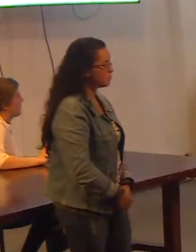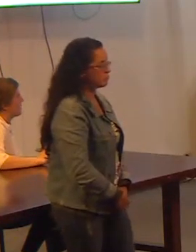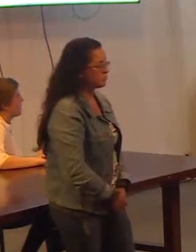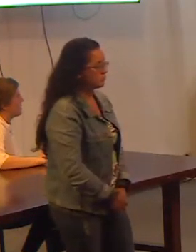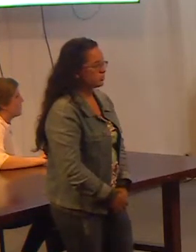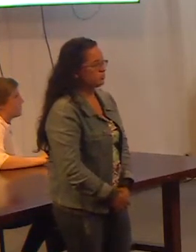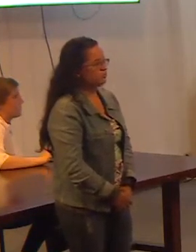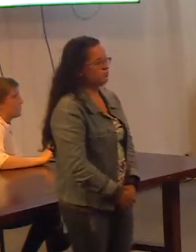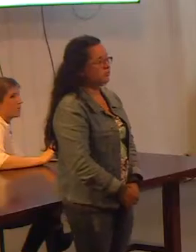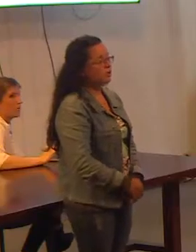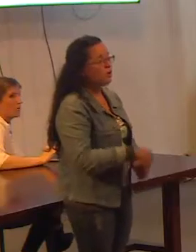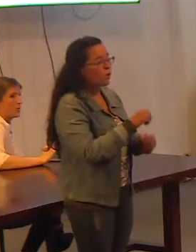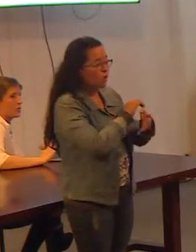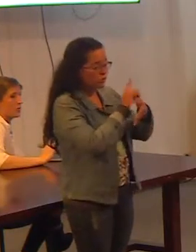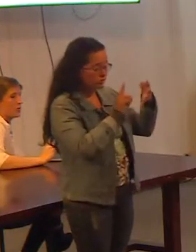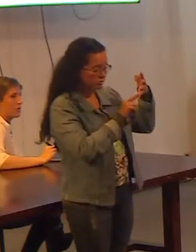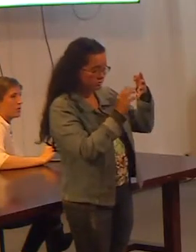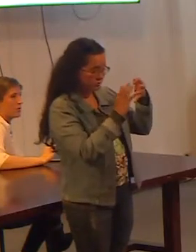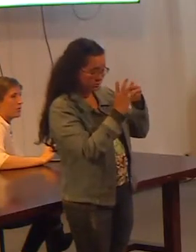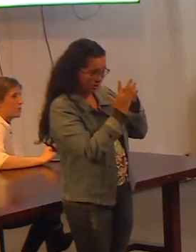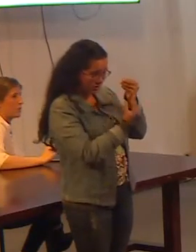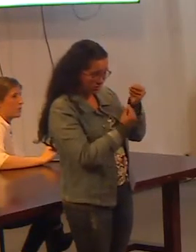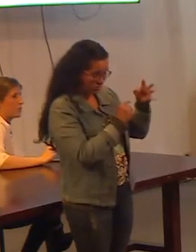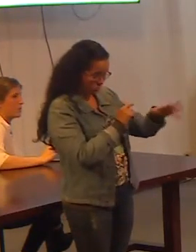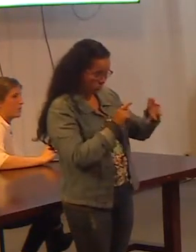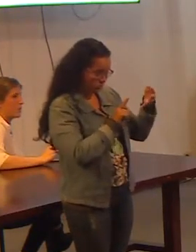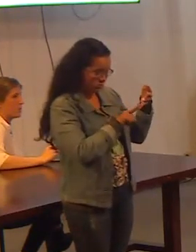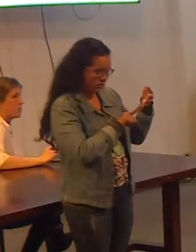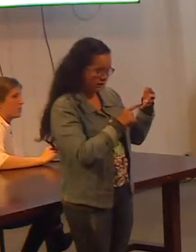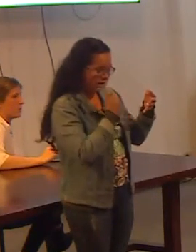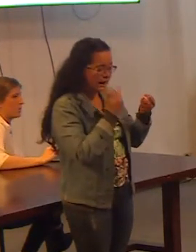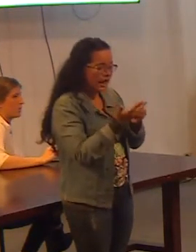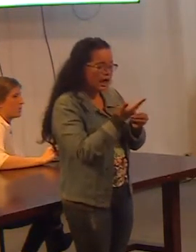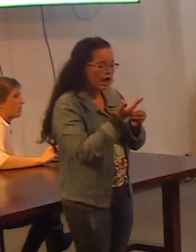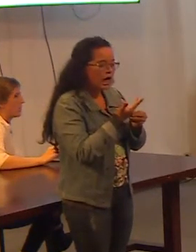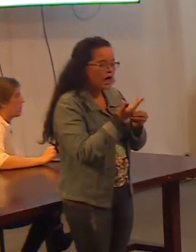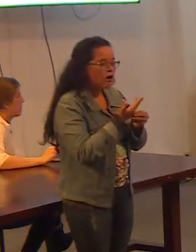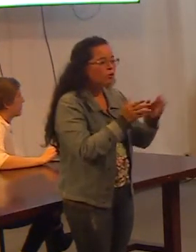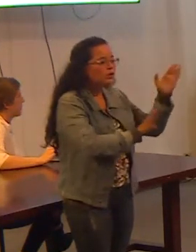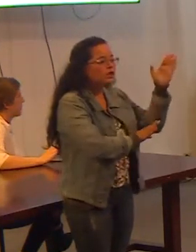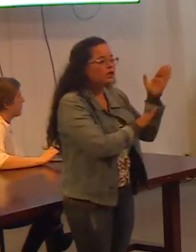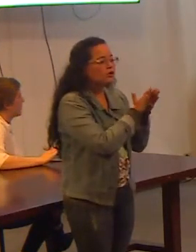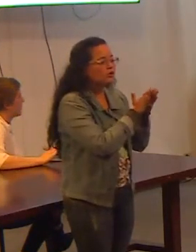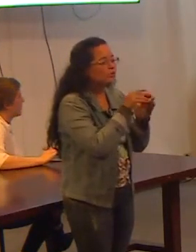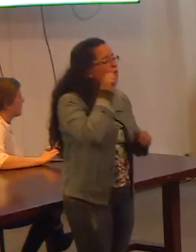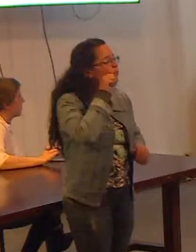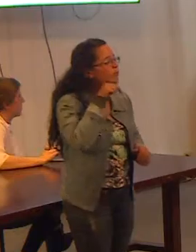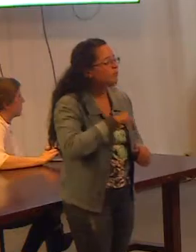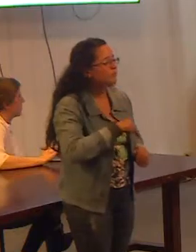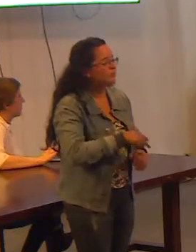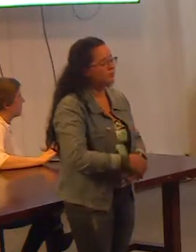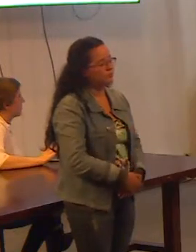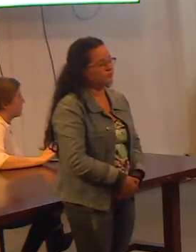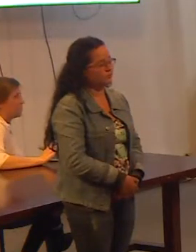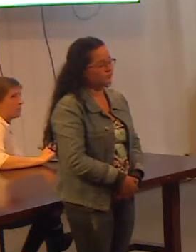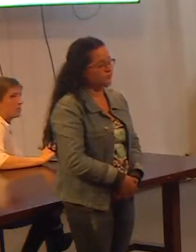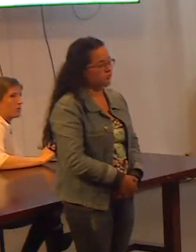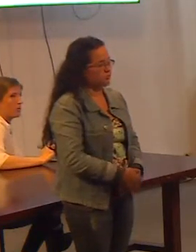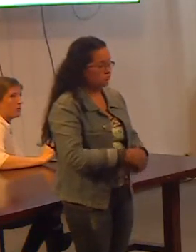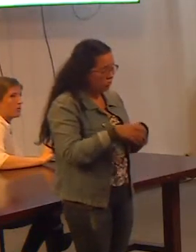La siguiente categoría corresponde al arte como forma de desarrollo humano. De todos